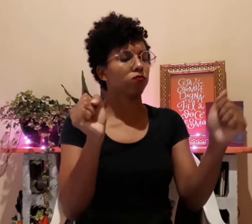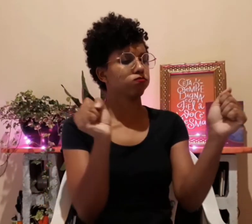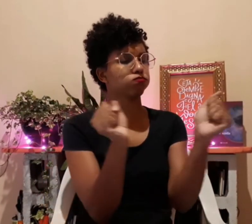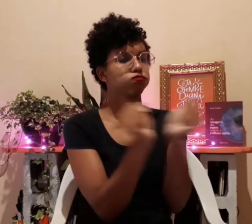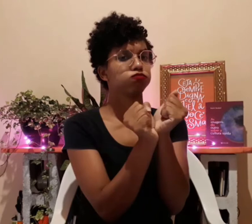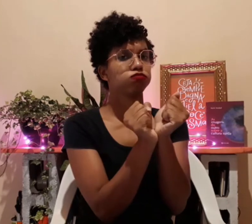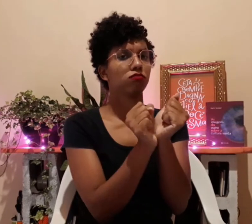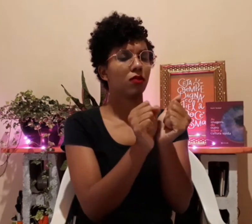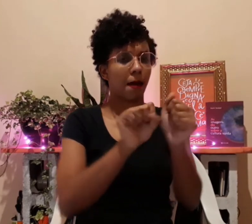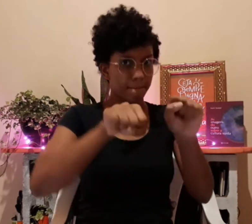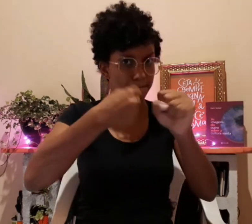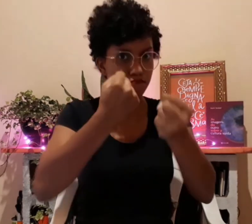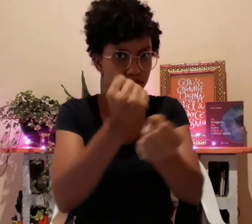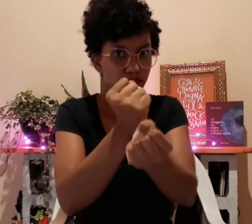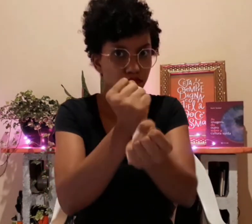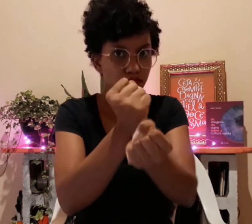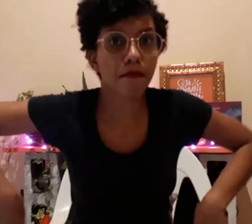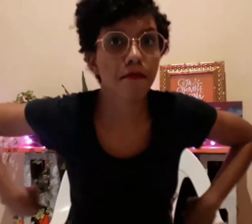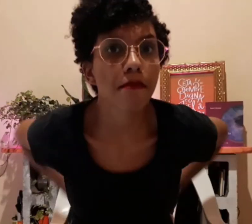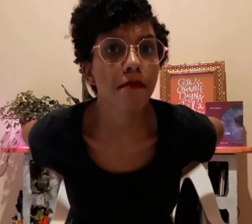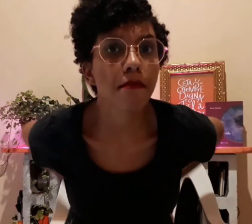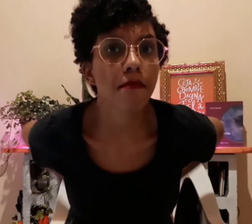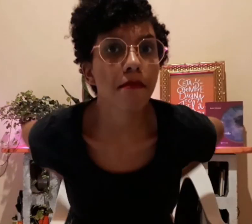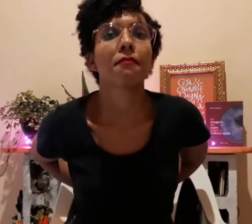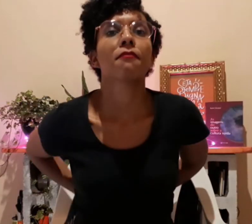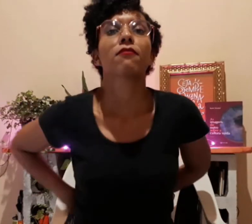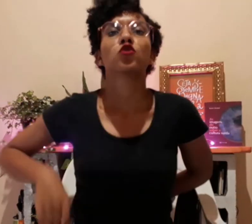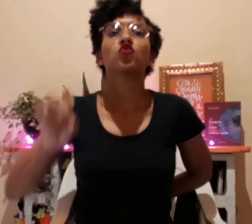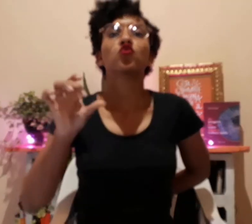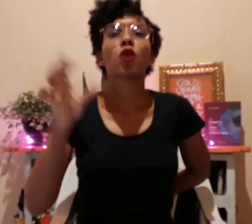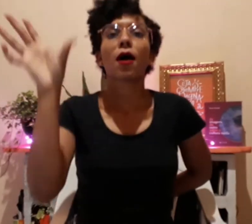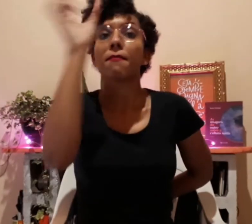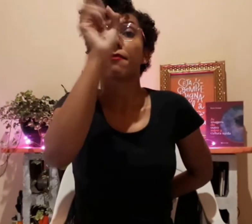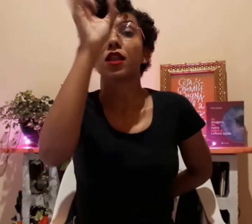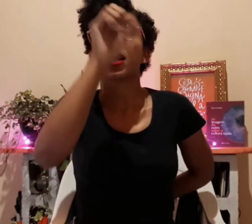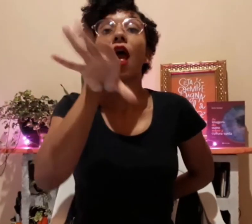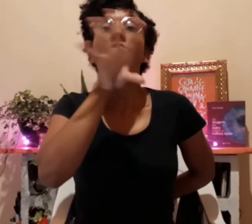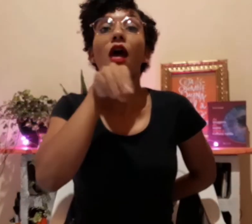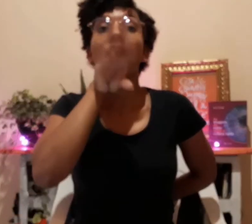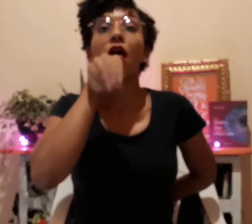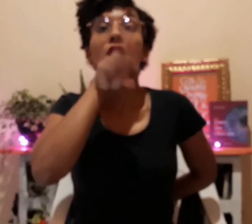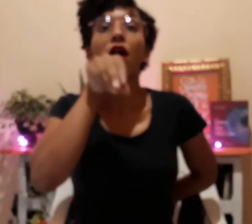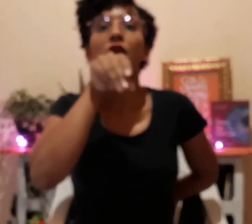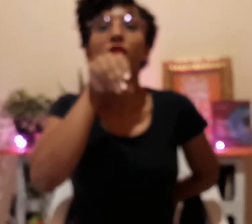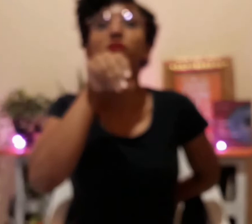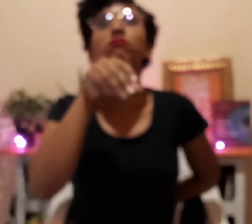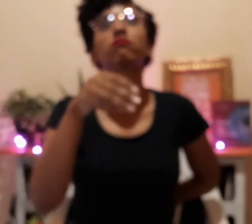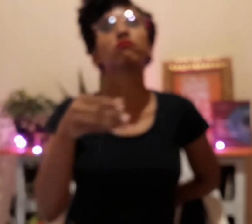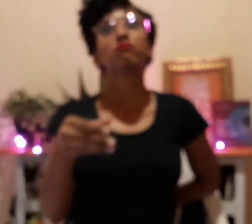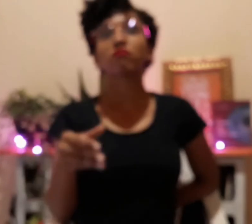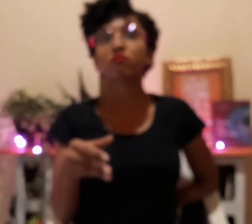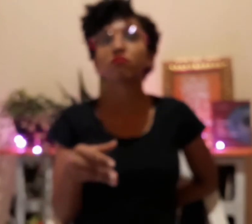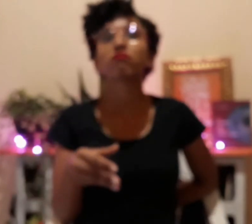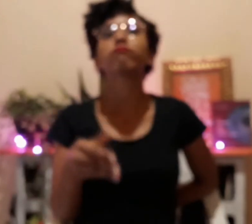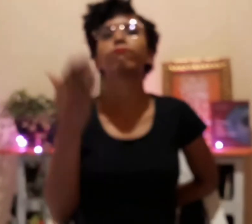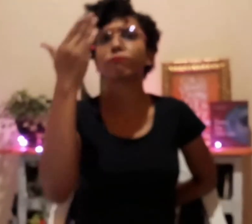já aconteceram de terem suas mãos presas para que elas não sinalizassem e aprendessem apenas a falar, no caso